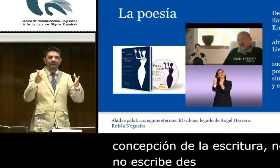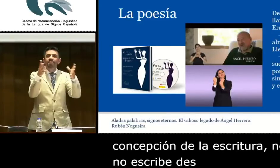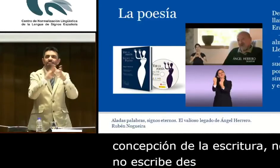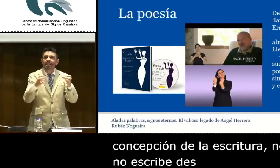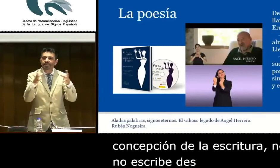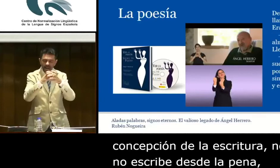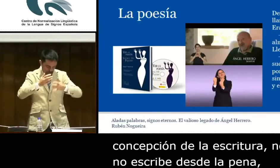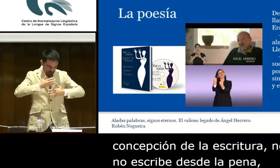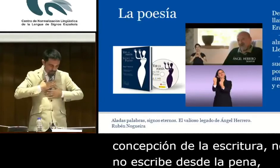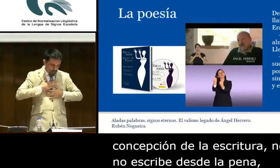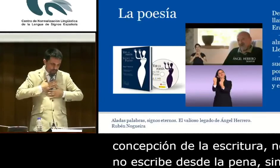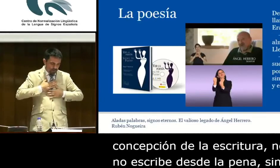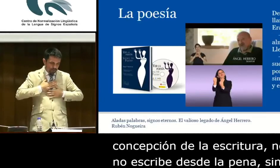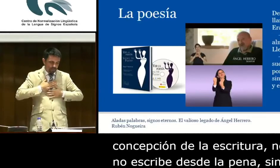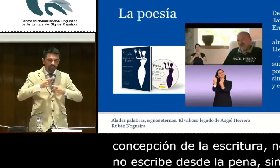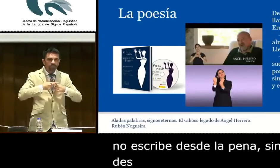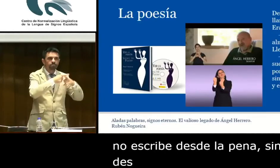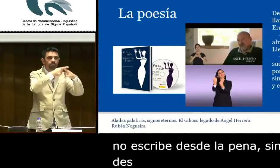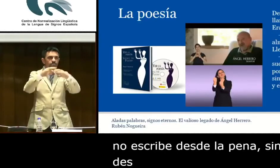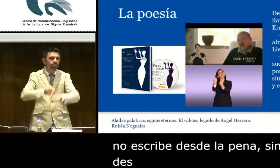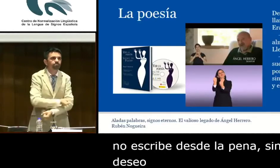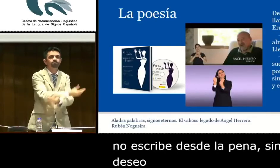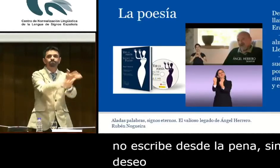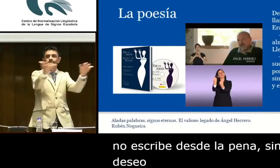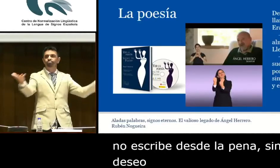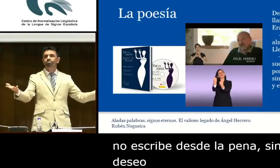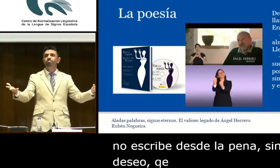que es suyo y de todos.